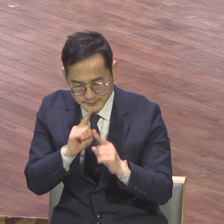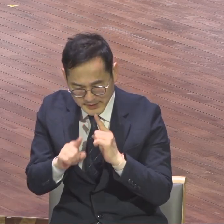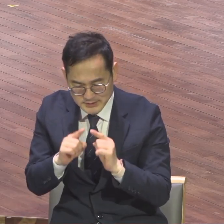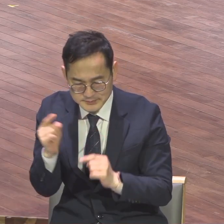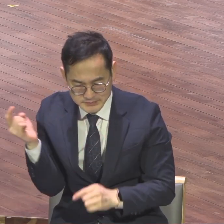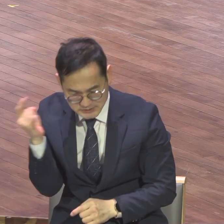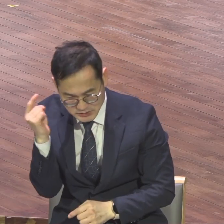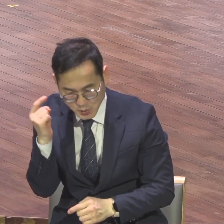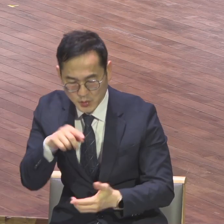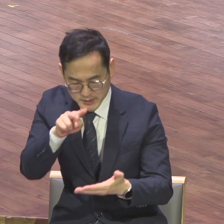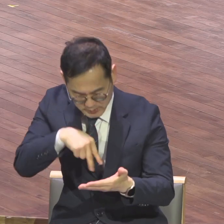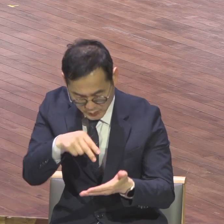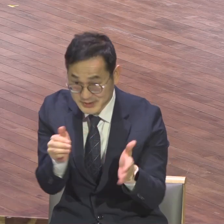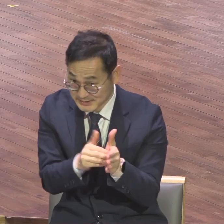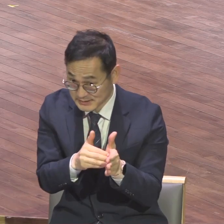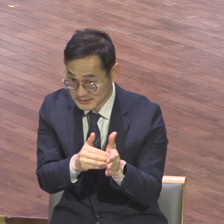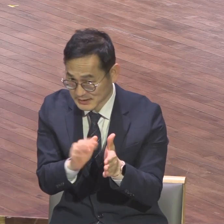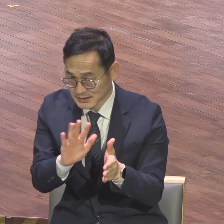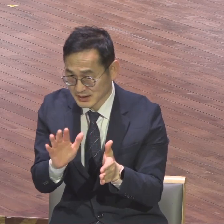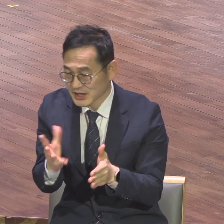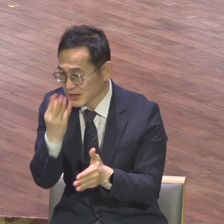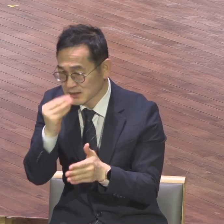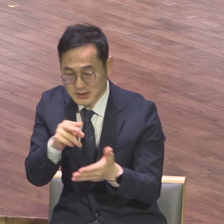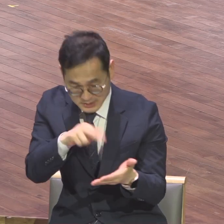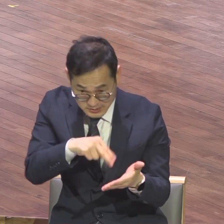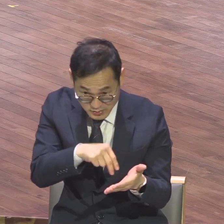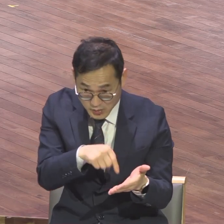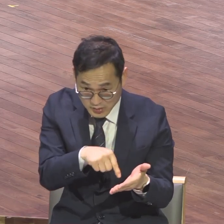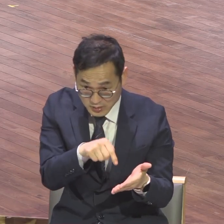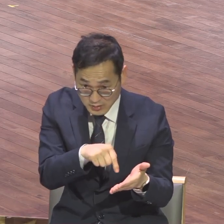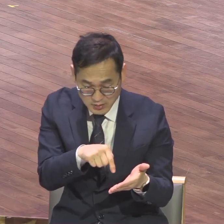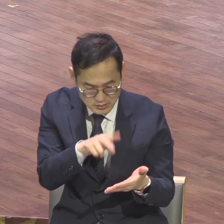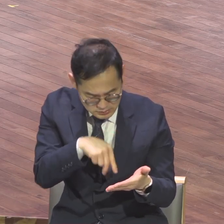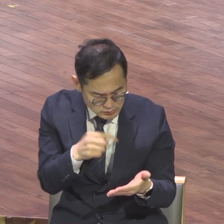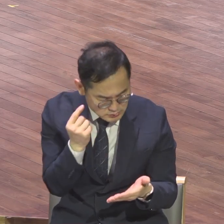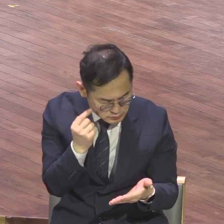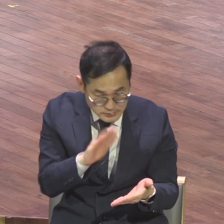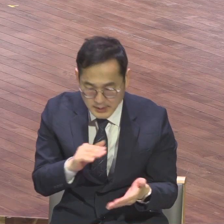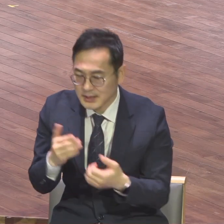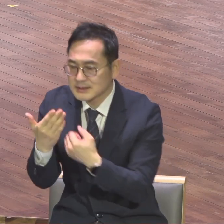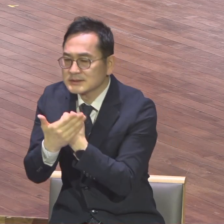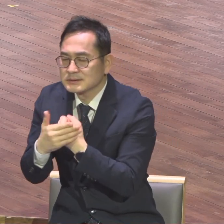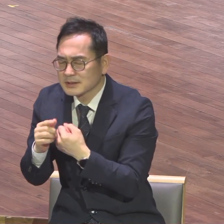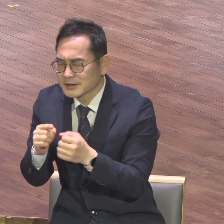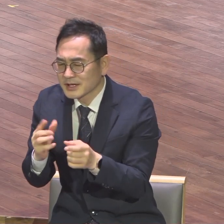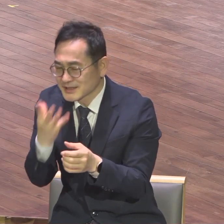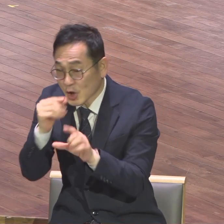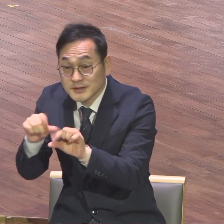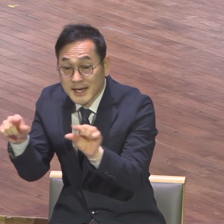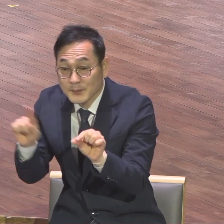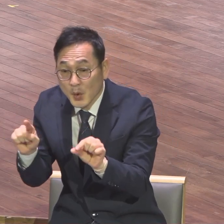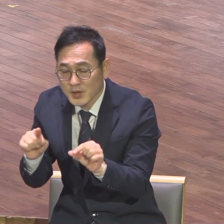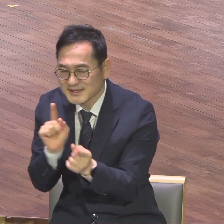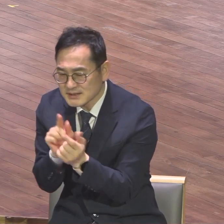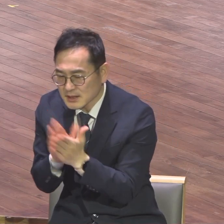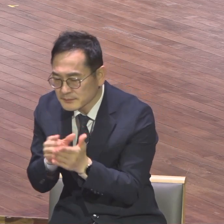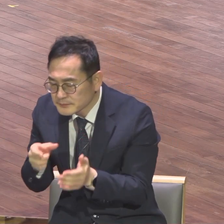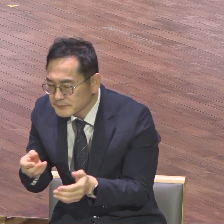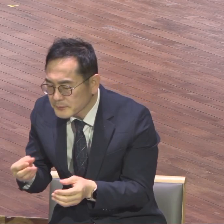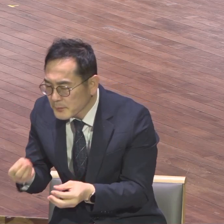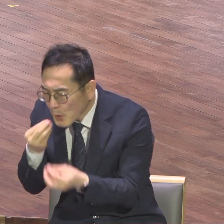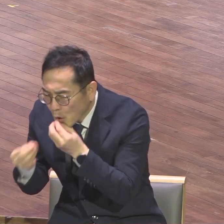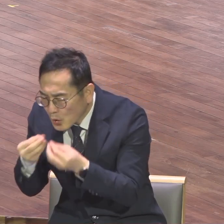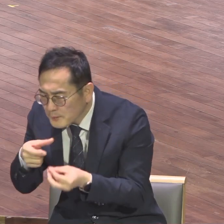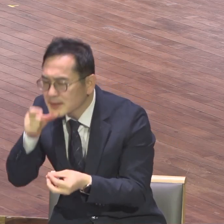것으로 끝나지만 성찬은 우리가 직접 눈으로 보고 감각으로 그렇게 경험을 할 수 있다.